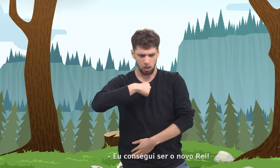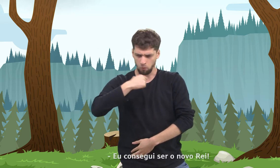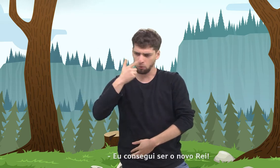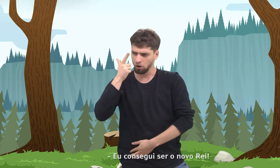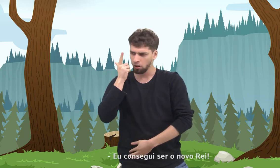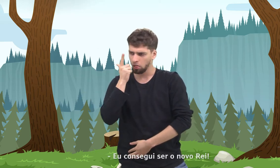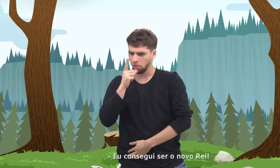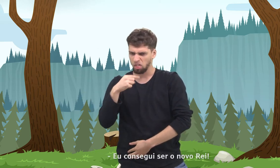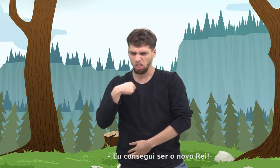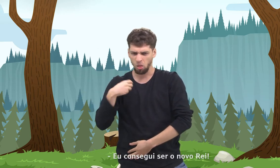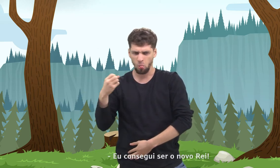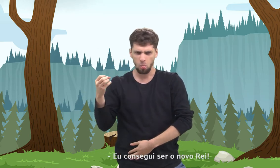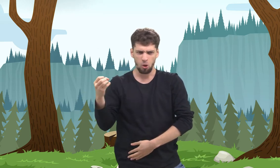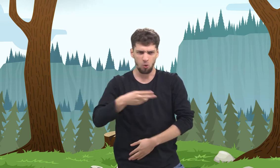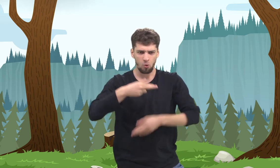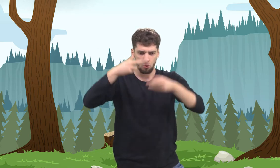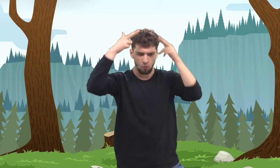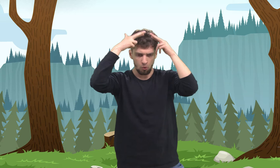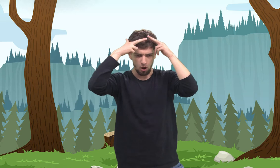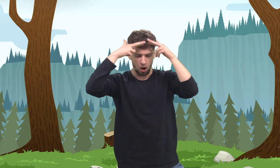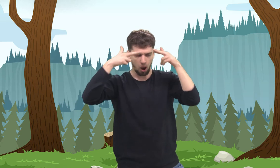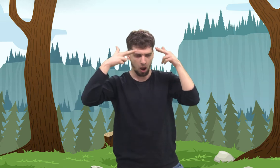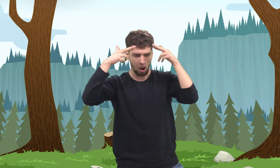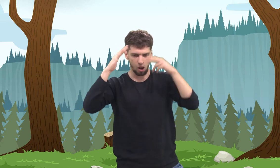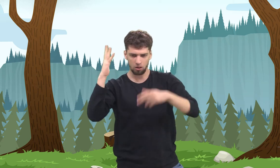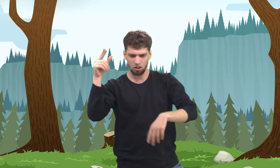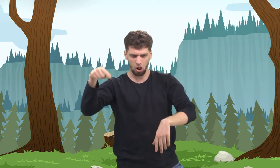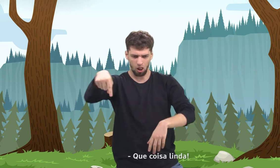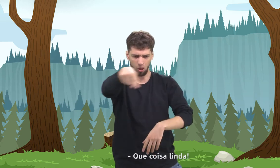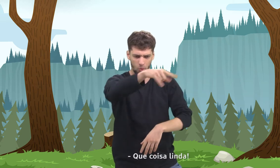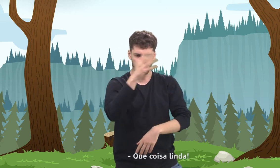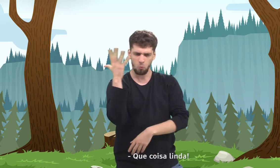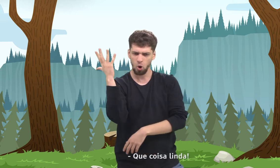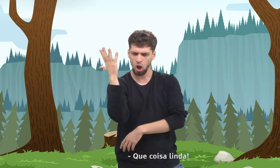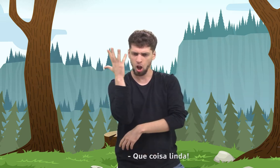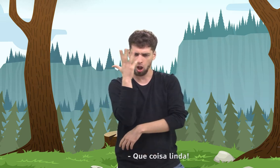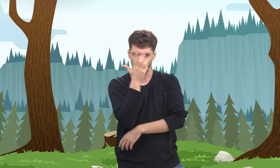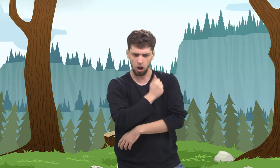consegui ser o novo rei que coisa linda